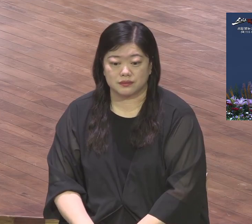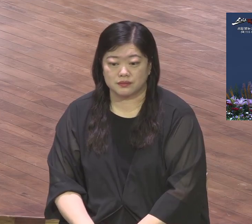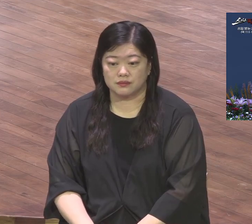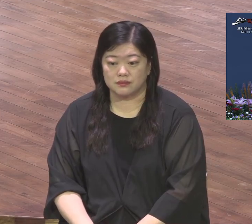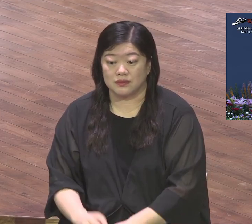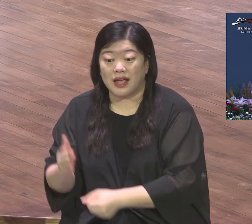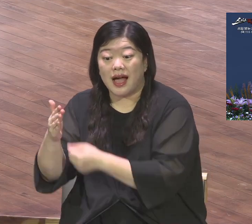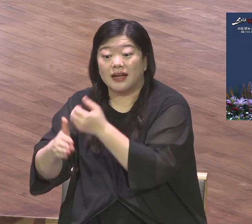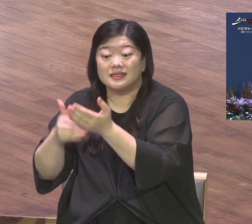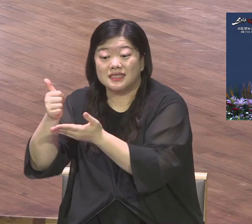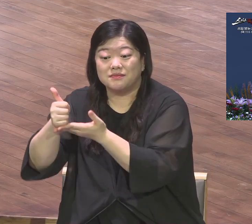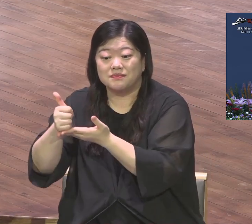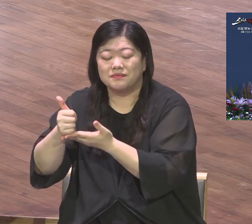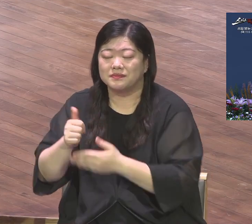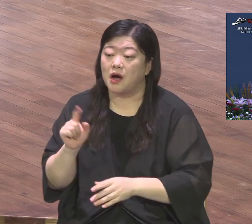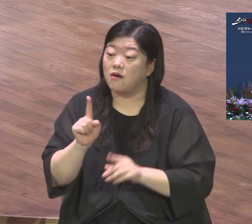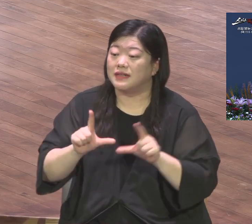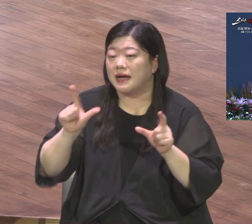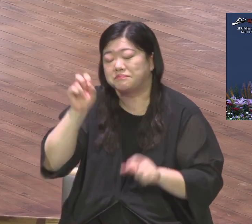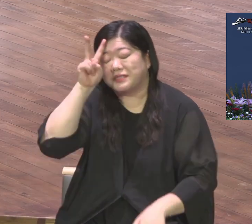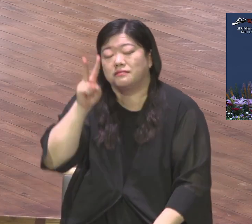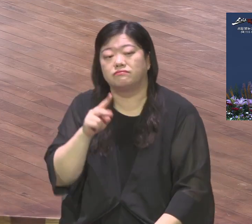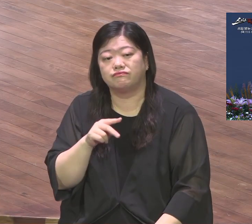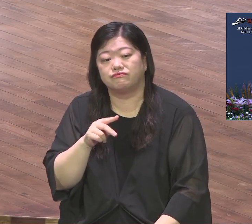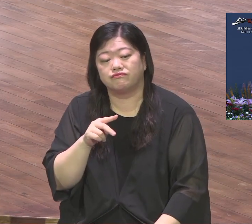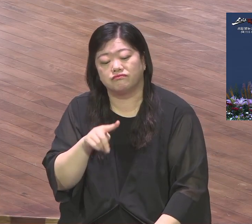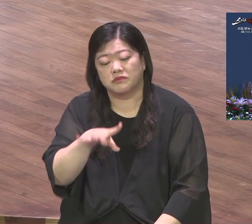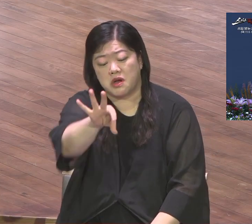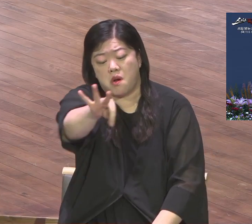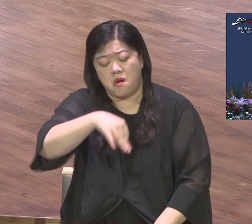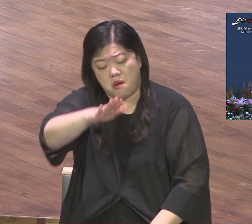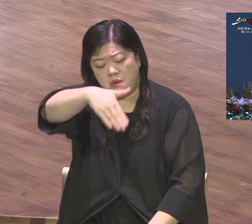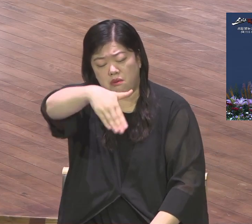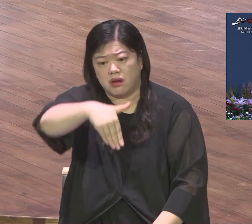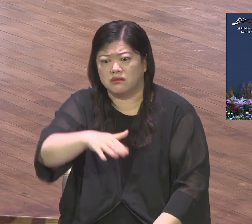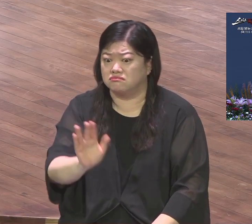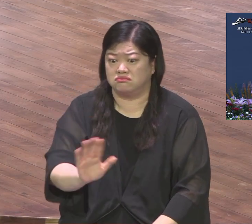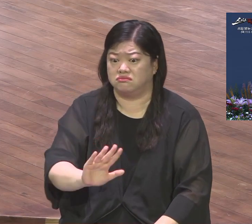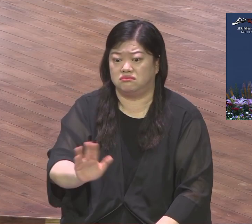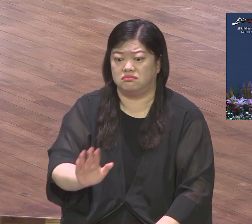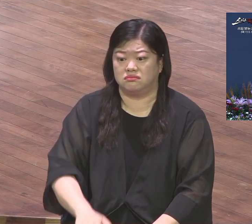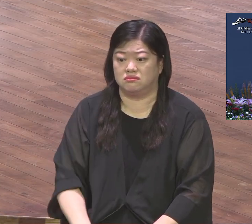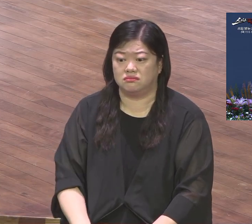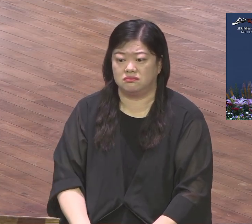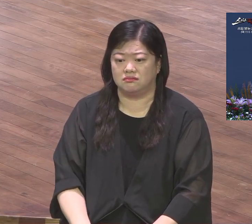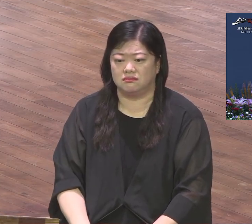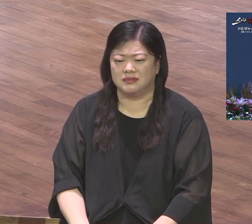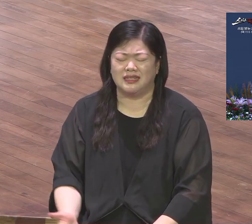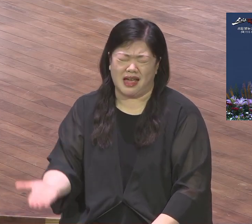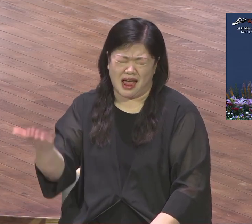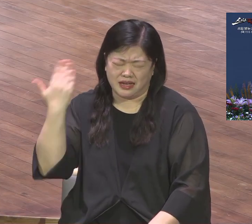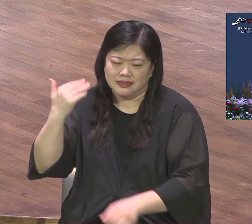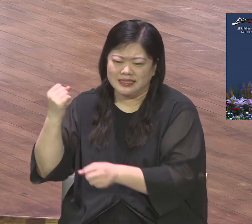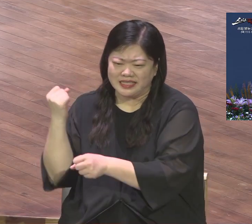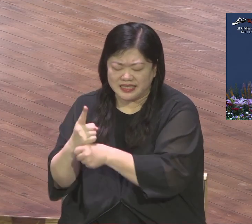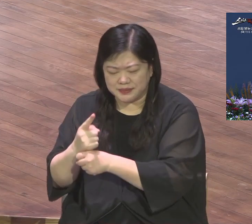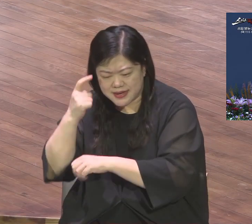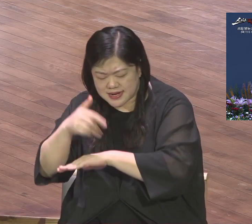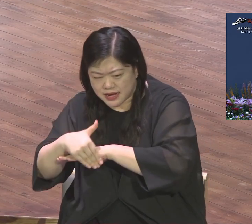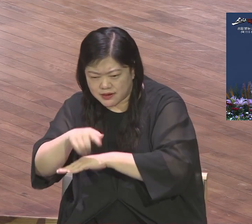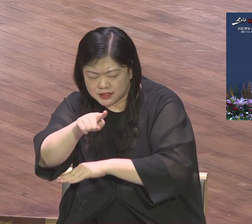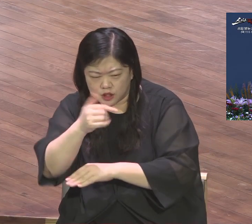적극적으로 기분 따라 그렇게 구원한 것이 아니고 이미 오래전부터